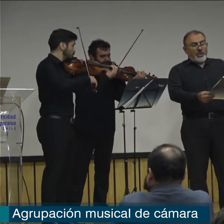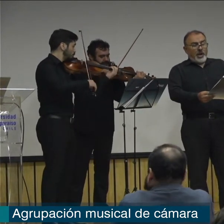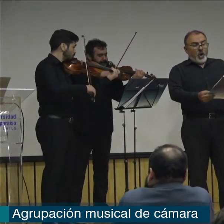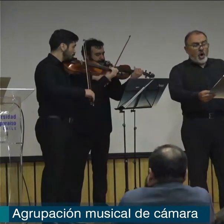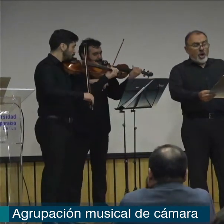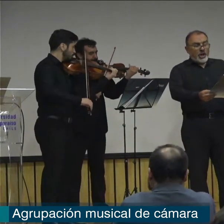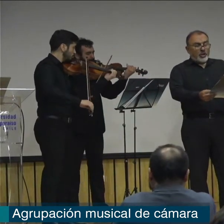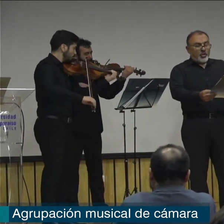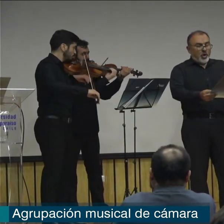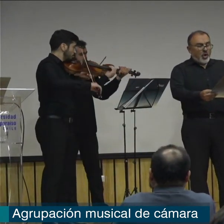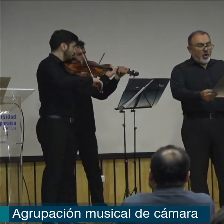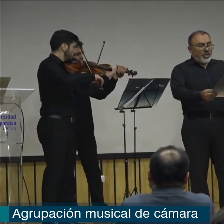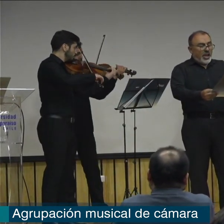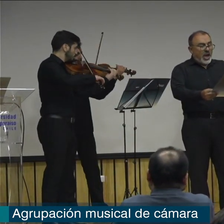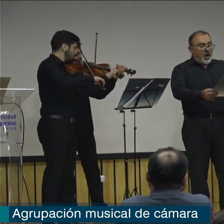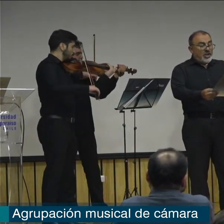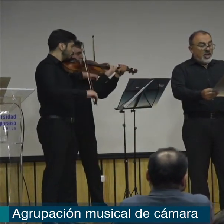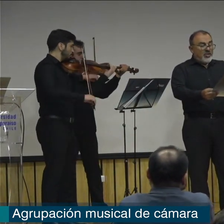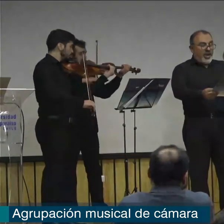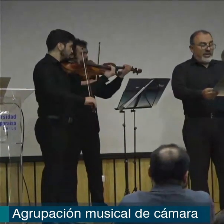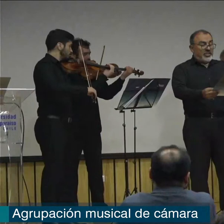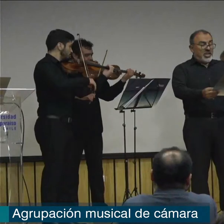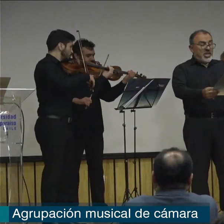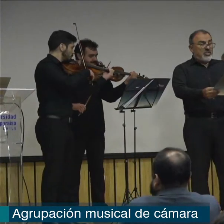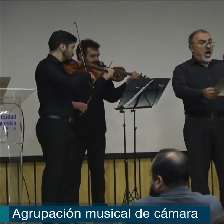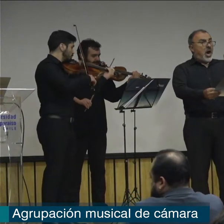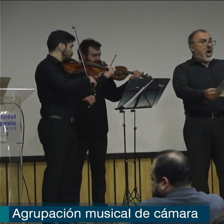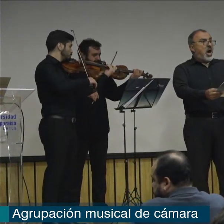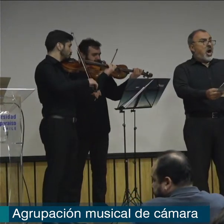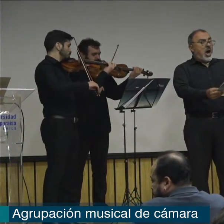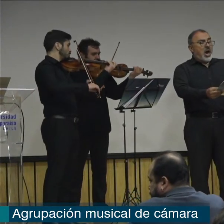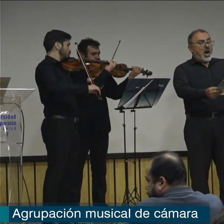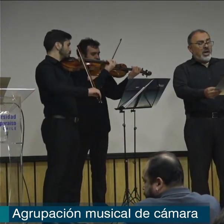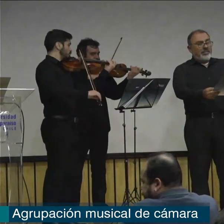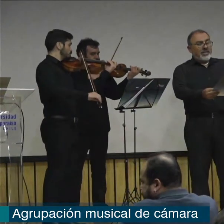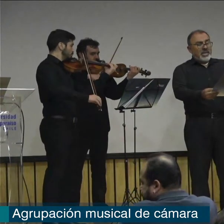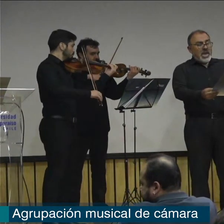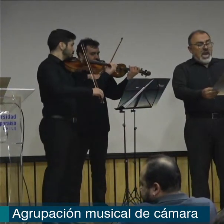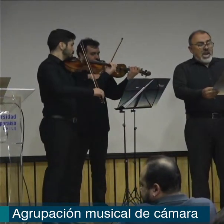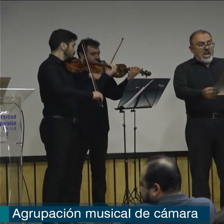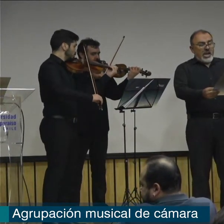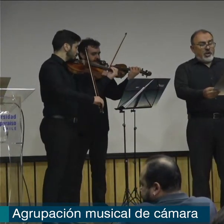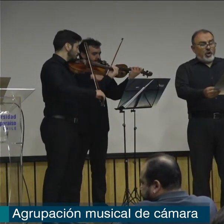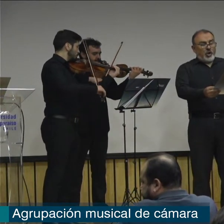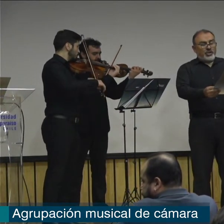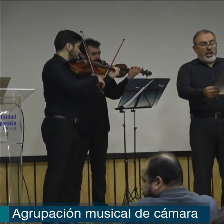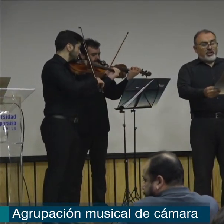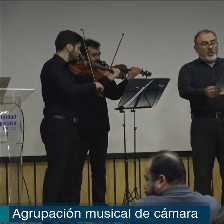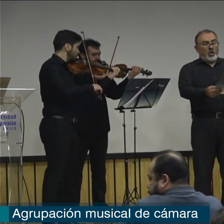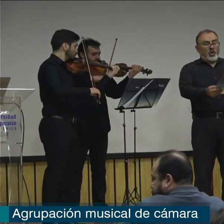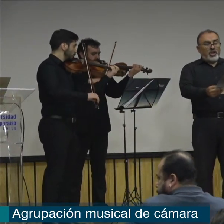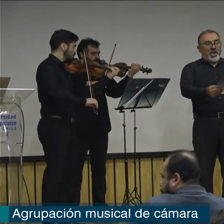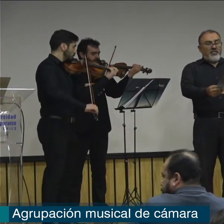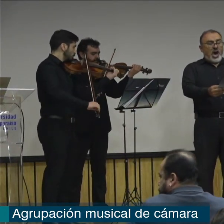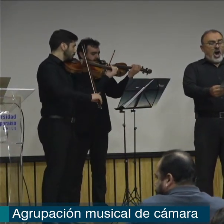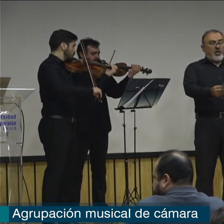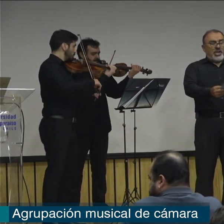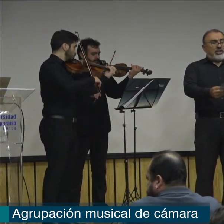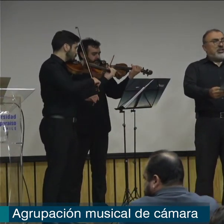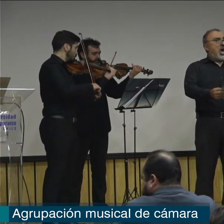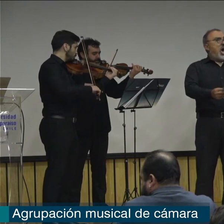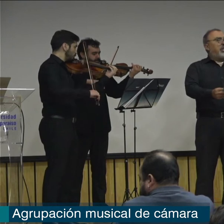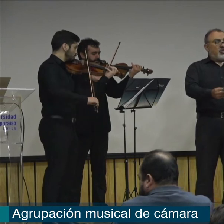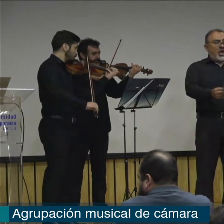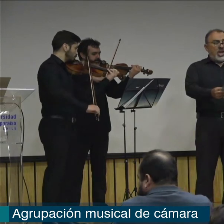cobre hoy no gana la universidad la cruz del surge